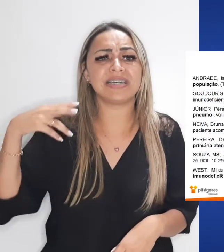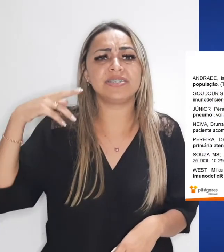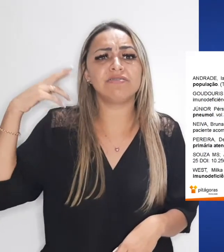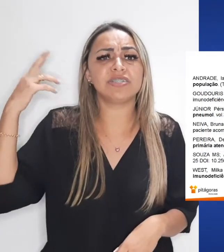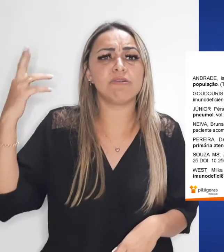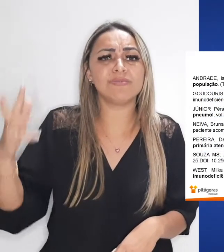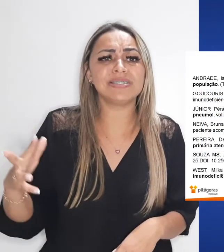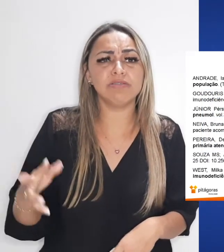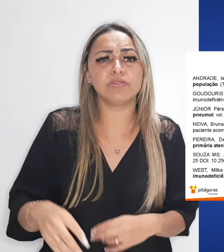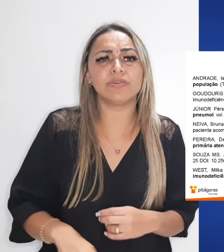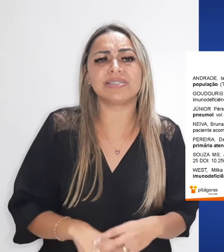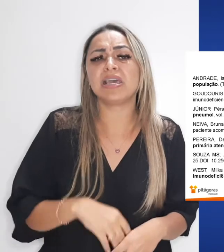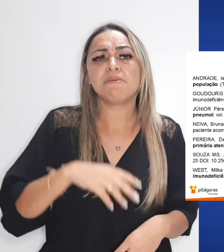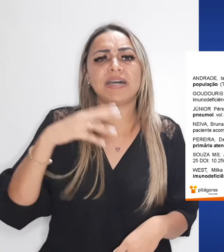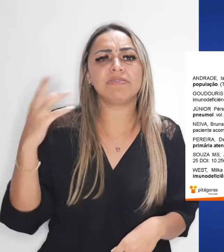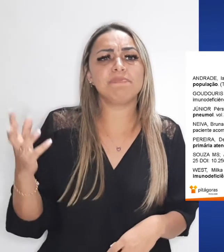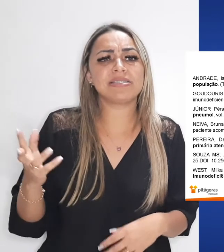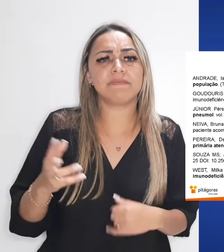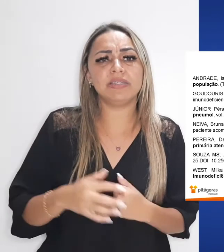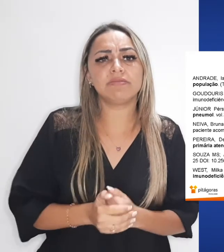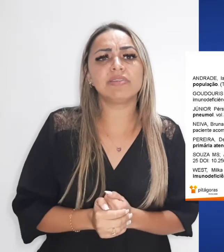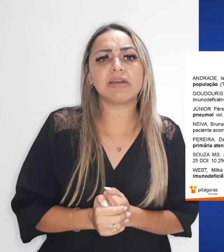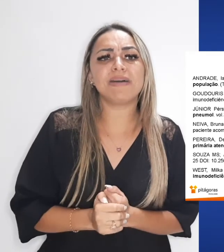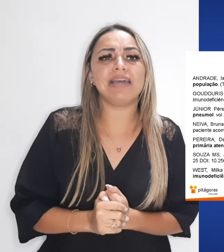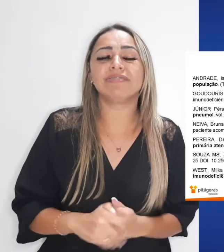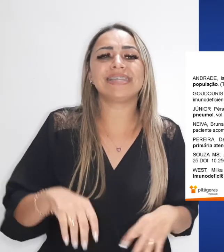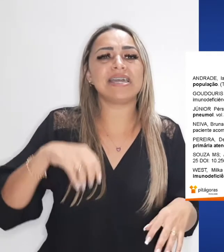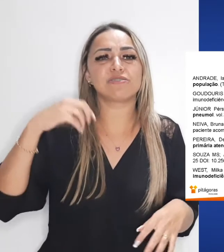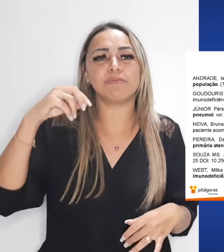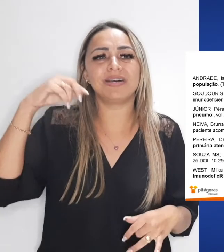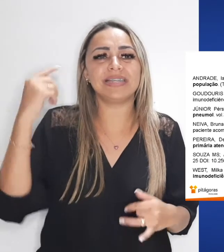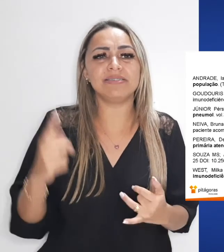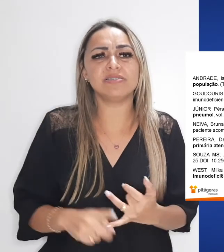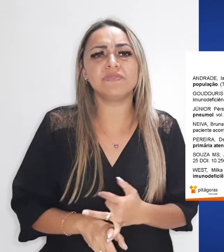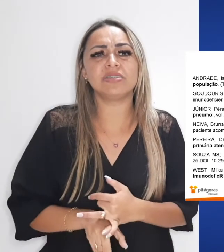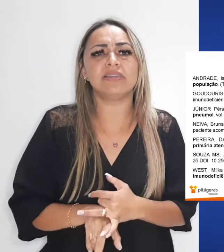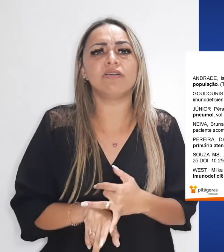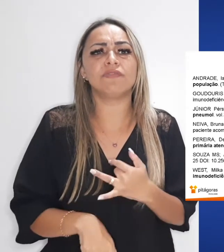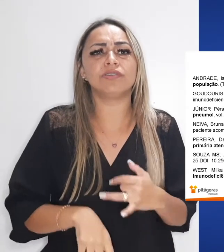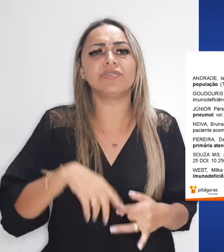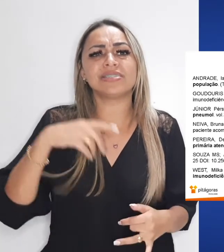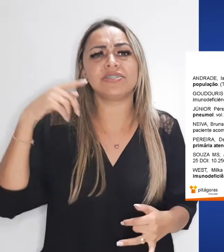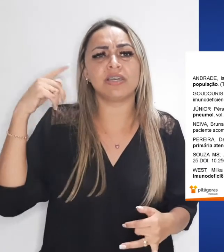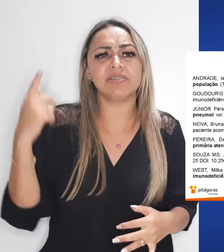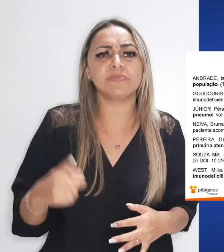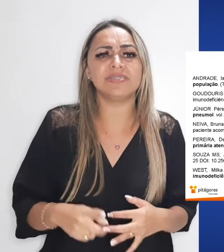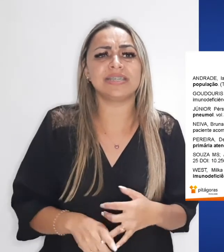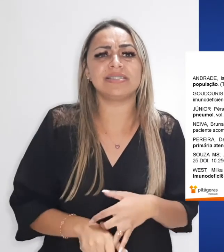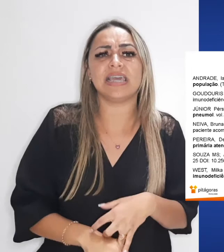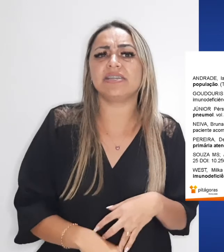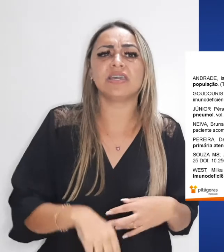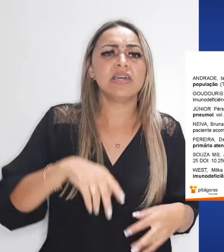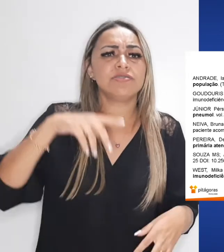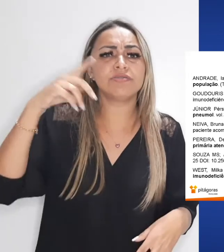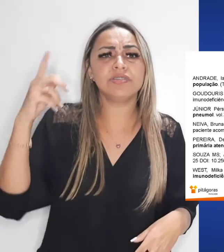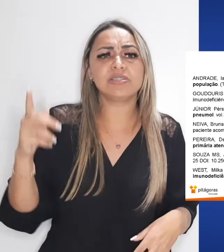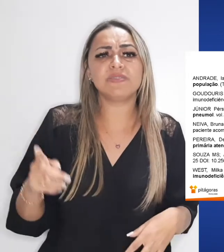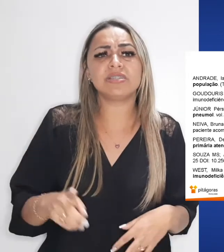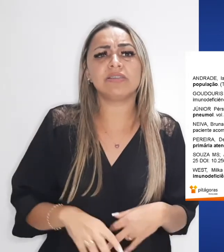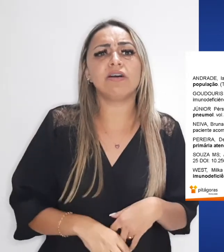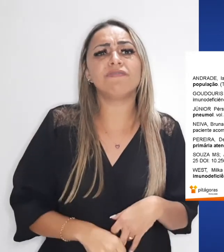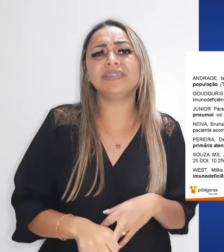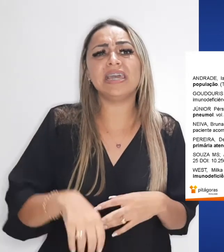utilizamos artigos de alguns autores para o embasamento do trabalho, tais como Andrade 2019, Godoy Zetiel 2017,